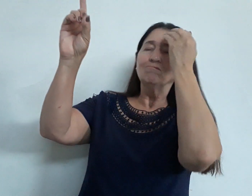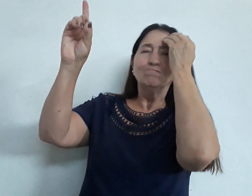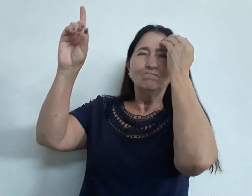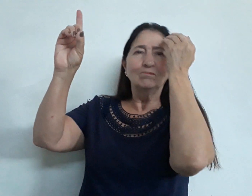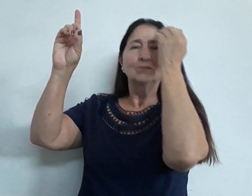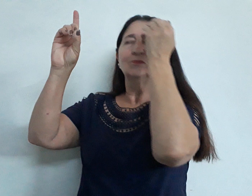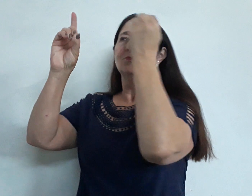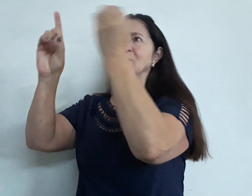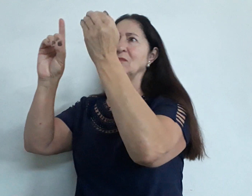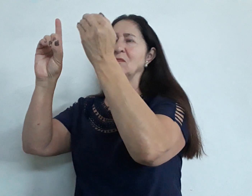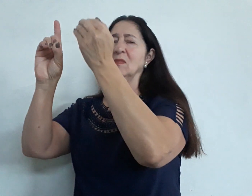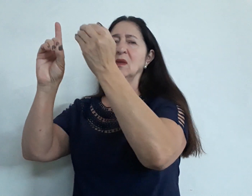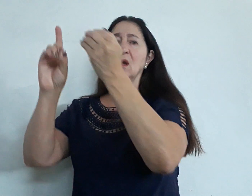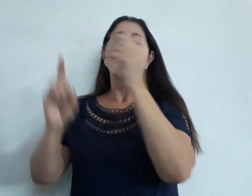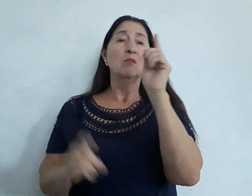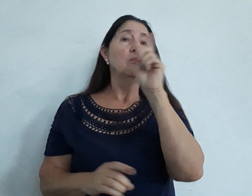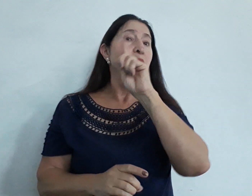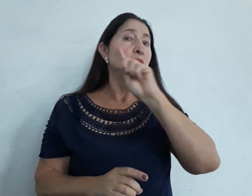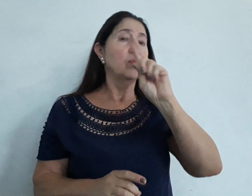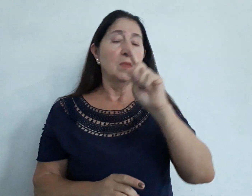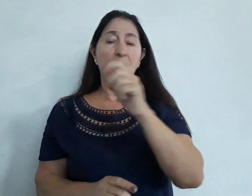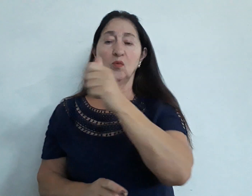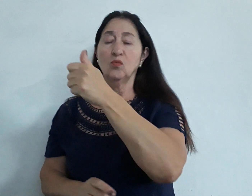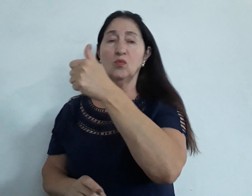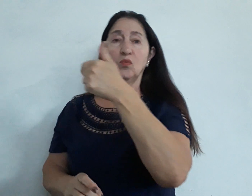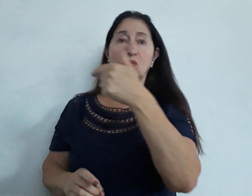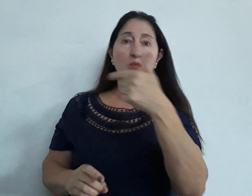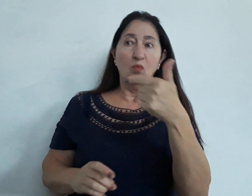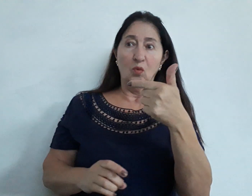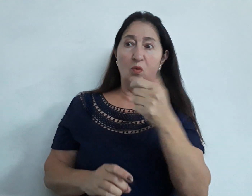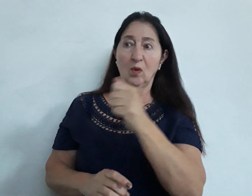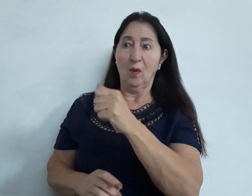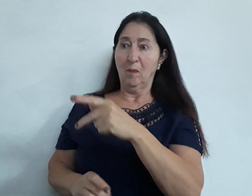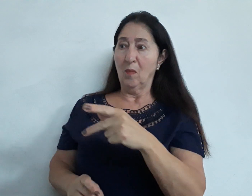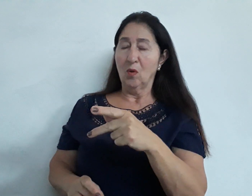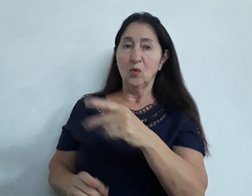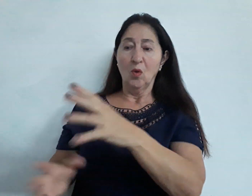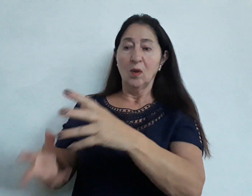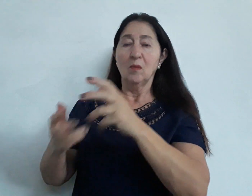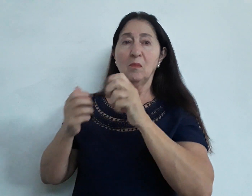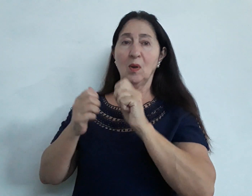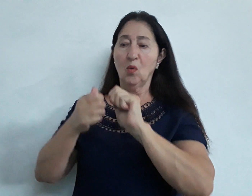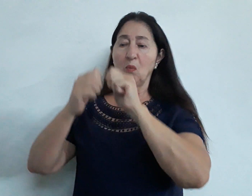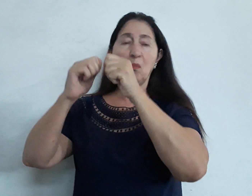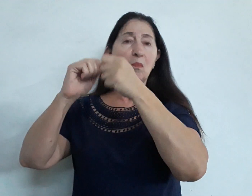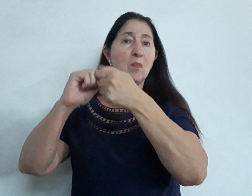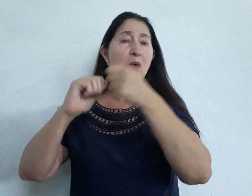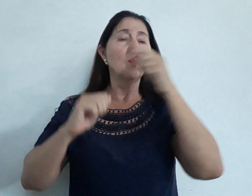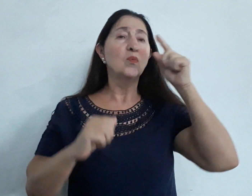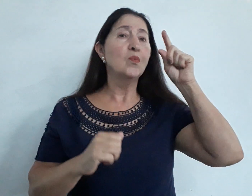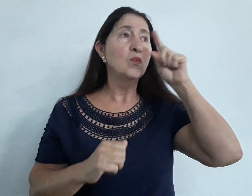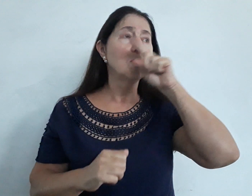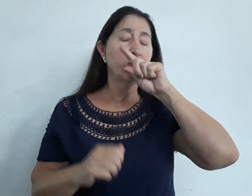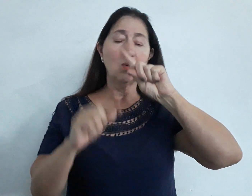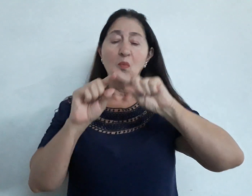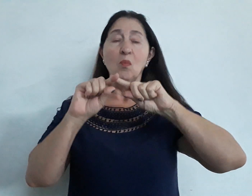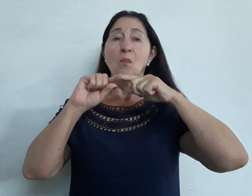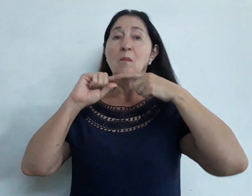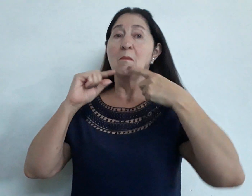que pegou na mão. Foi Jesus. Por isso, quando nós colocamos as coisas nas mãos de Deus,